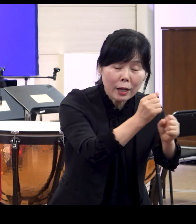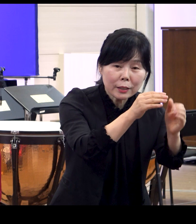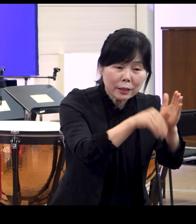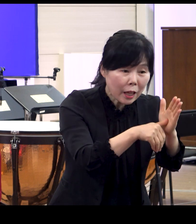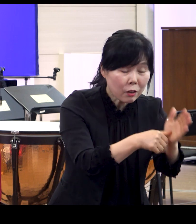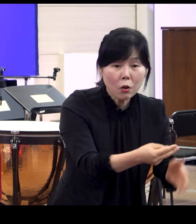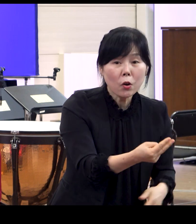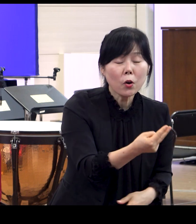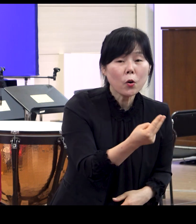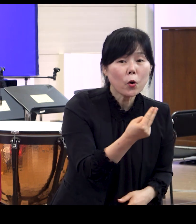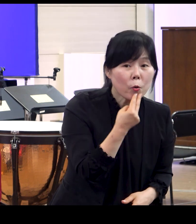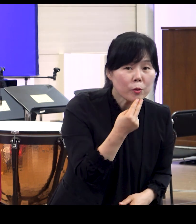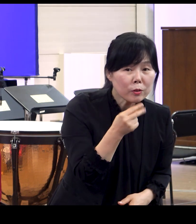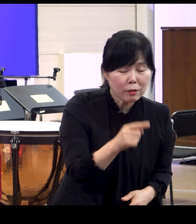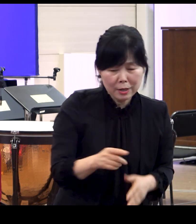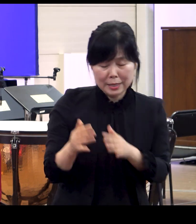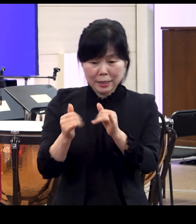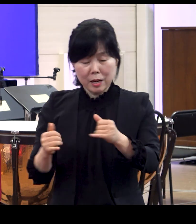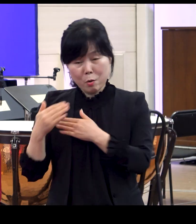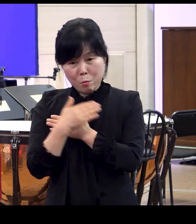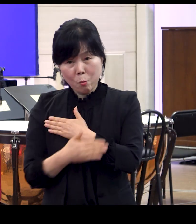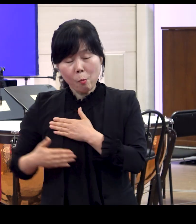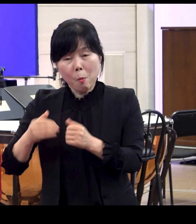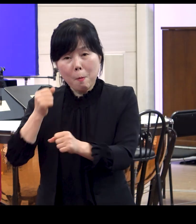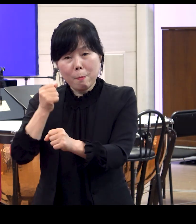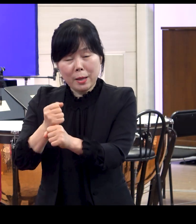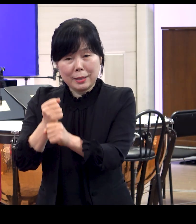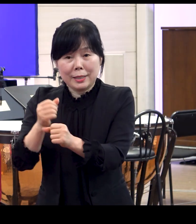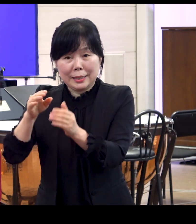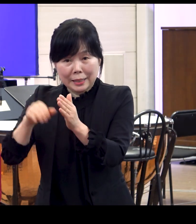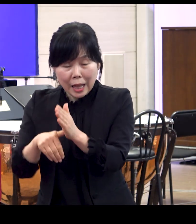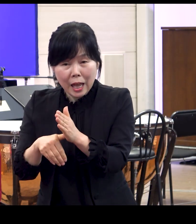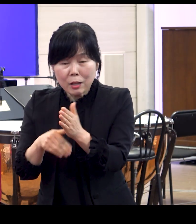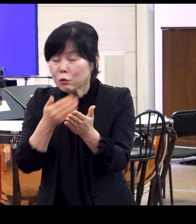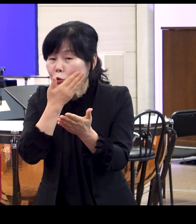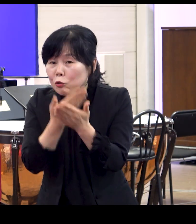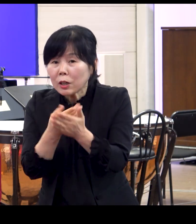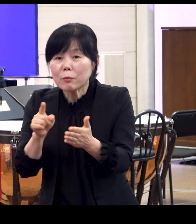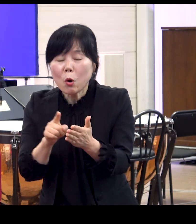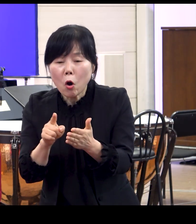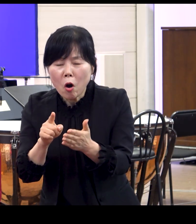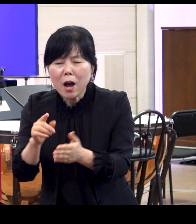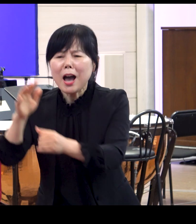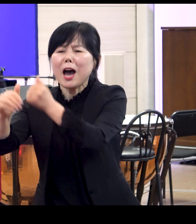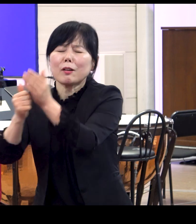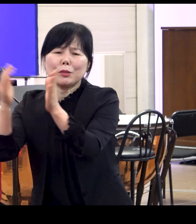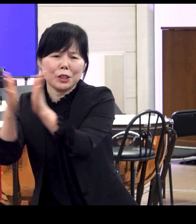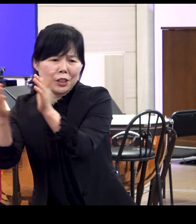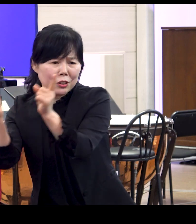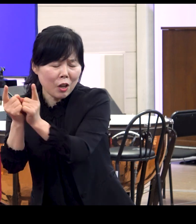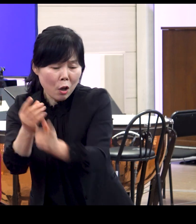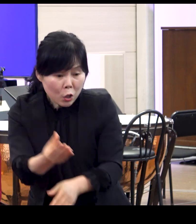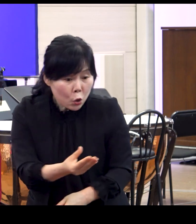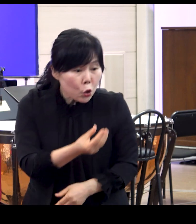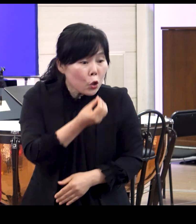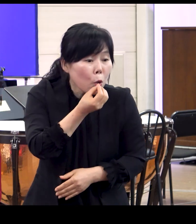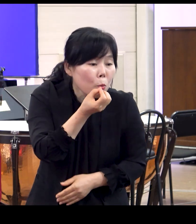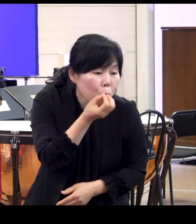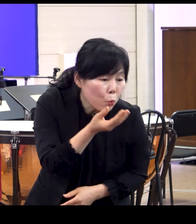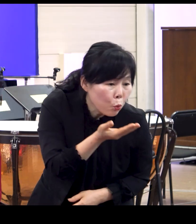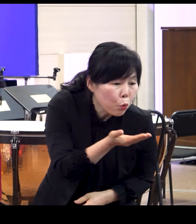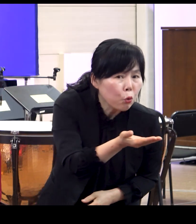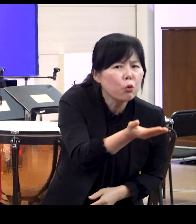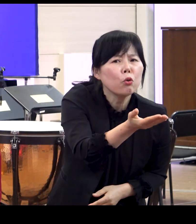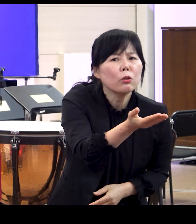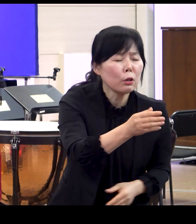없는, 인간 창조에는 결정적인 것이 뭐냐? 하나님이 직접 그 코에 생기를 불어넣으시는 그 작업이